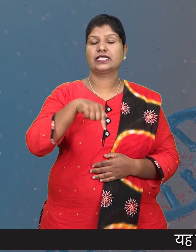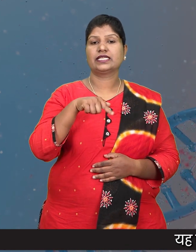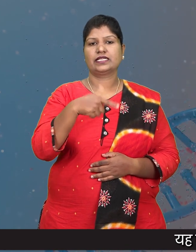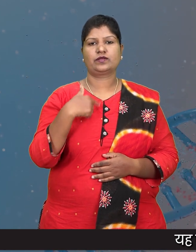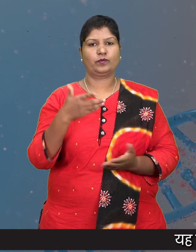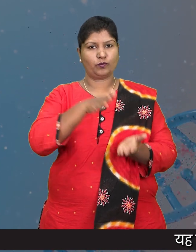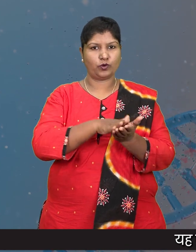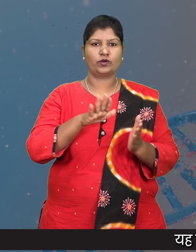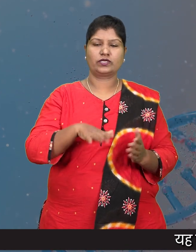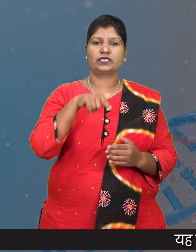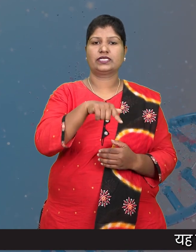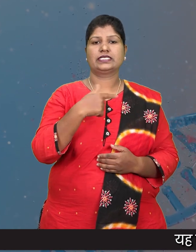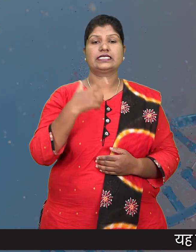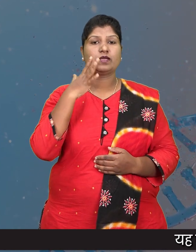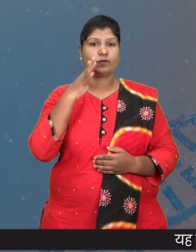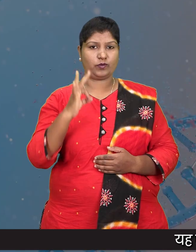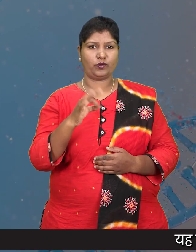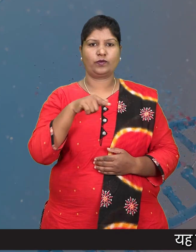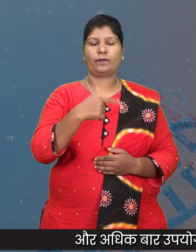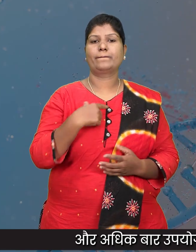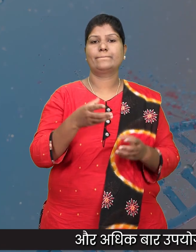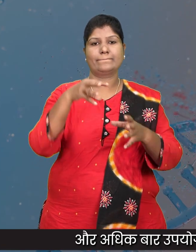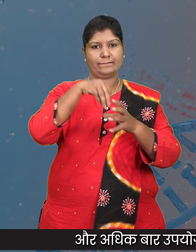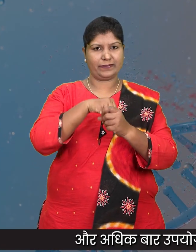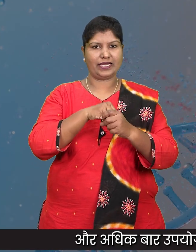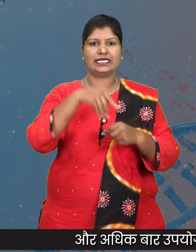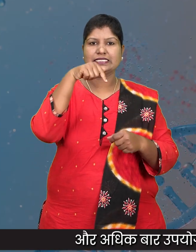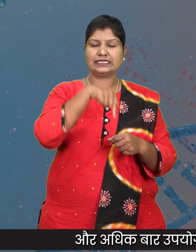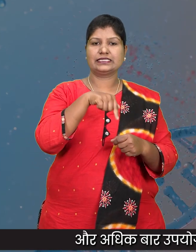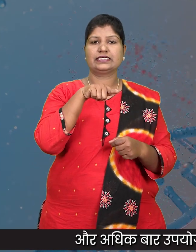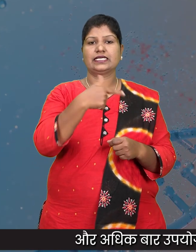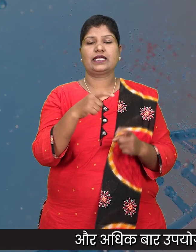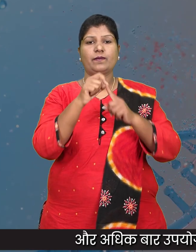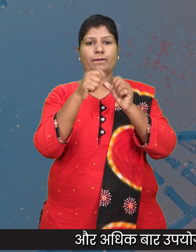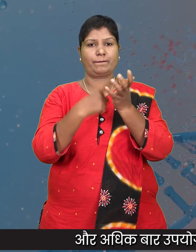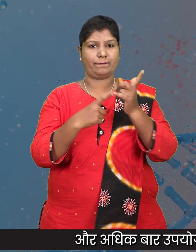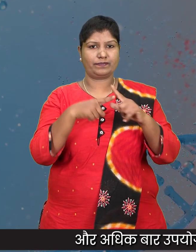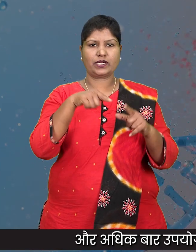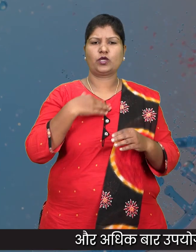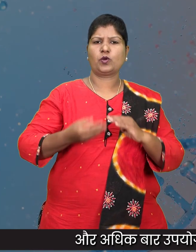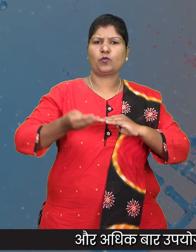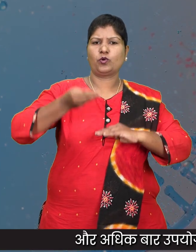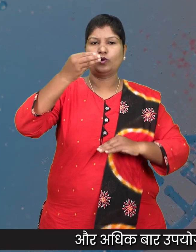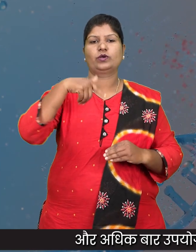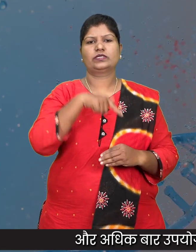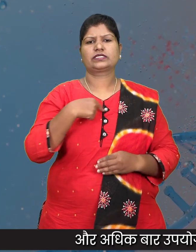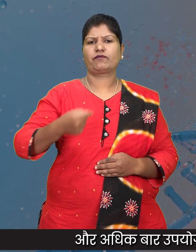यह एक विशिष्ट भाग को अधिक और अधिक बार उपयोग में लाने के लिए